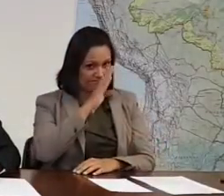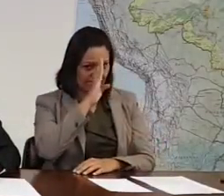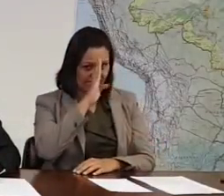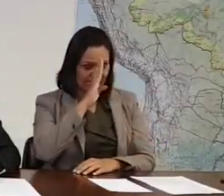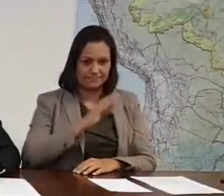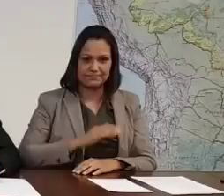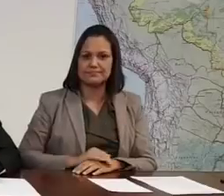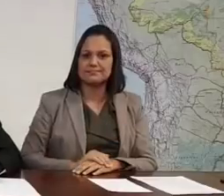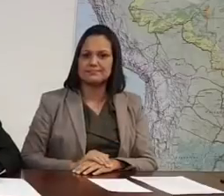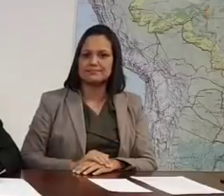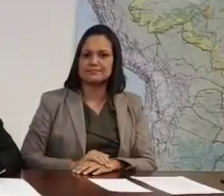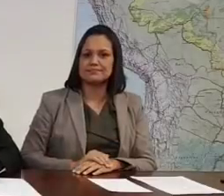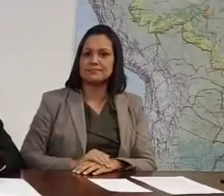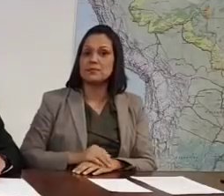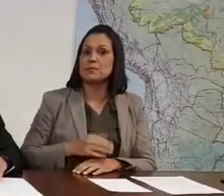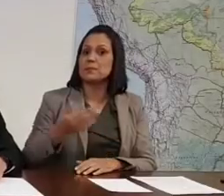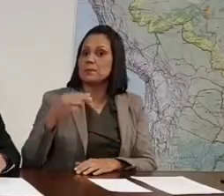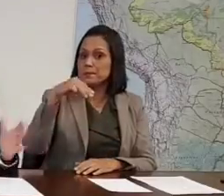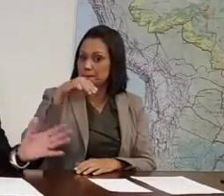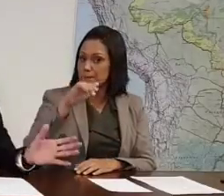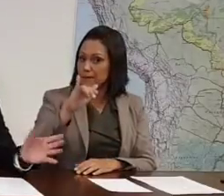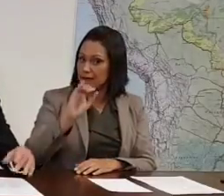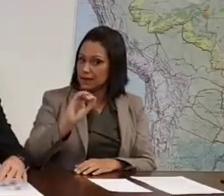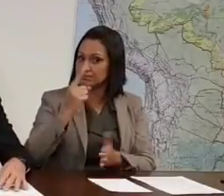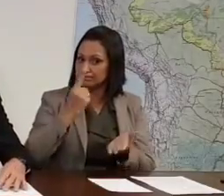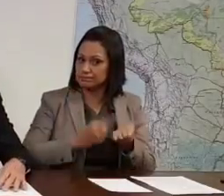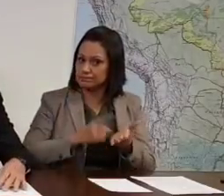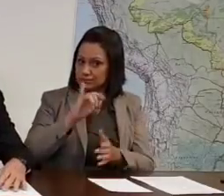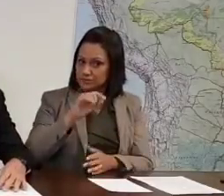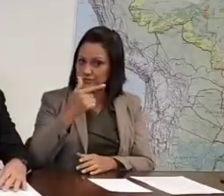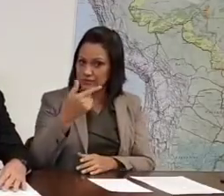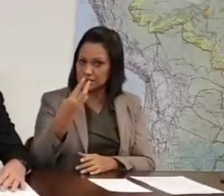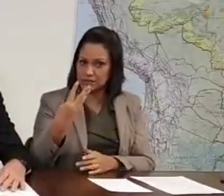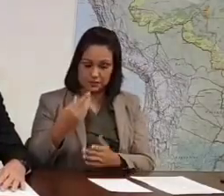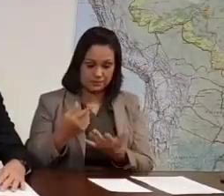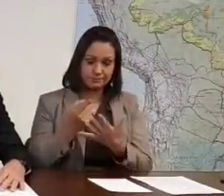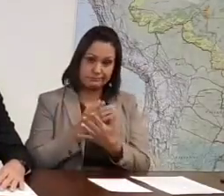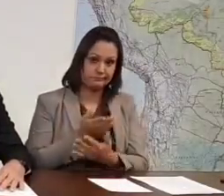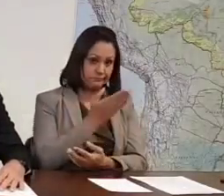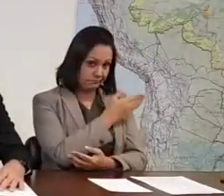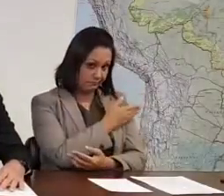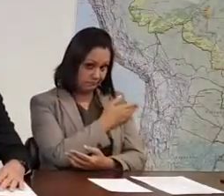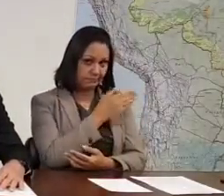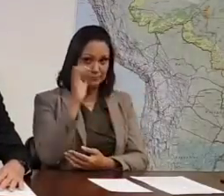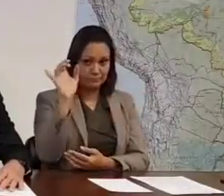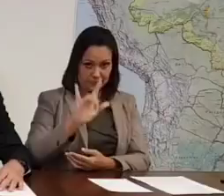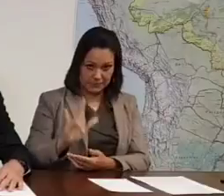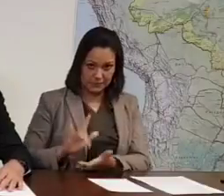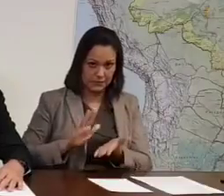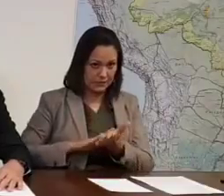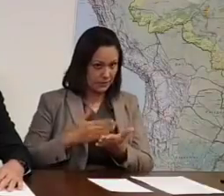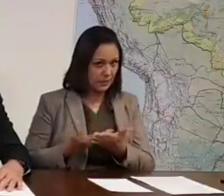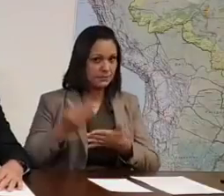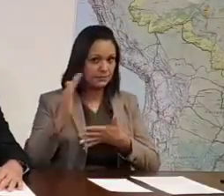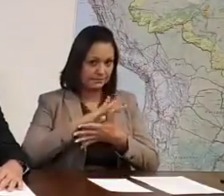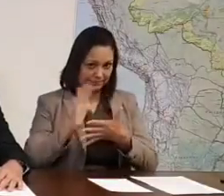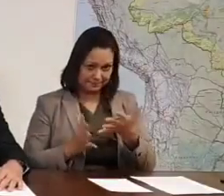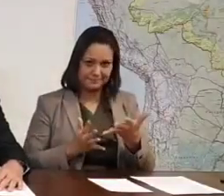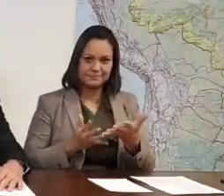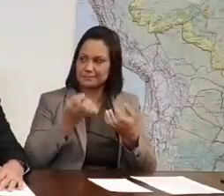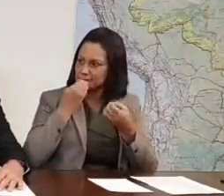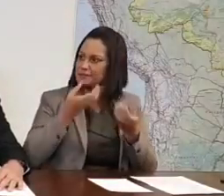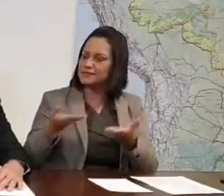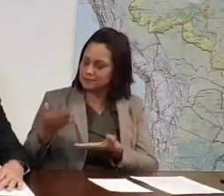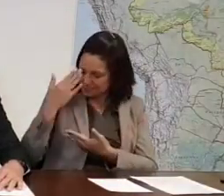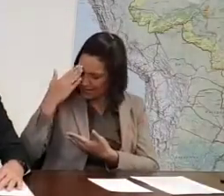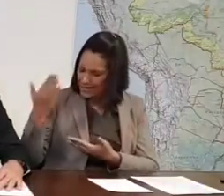19 horas, 23 de maio. Aqui à minha esquerda, a Elisângela, é nossa intérprete de Libras.